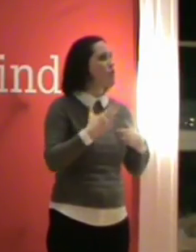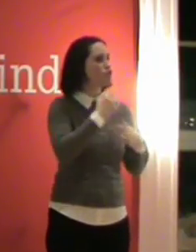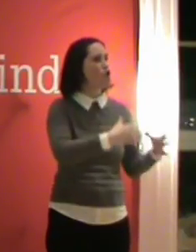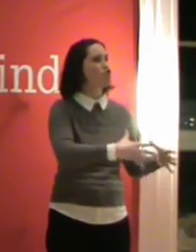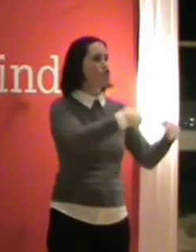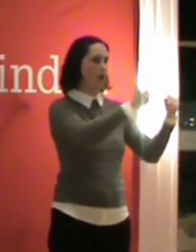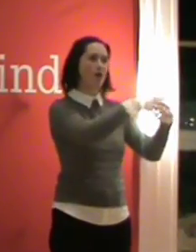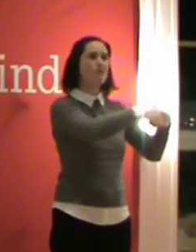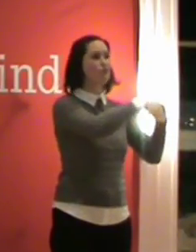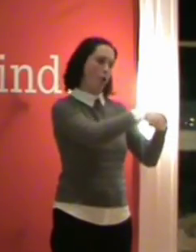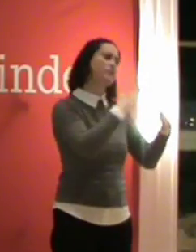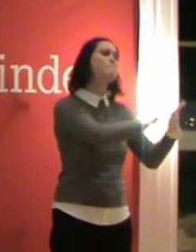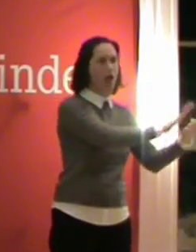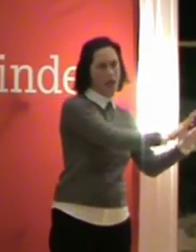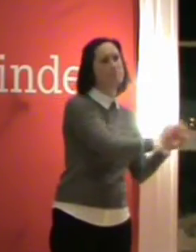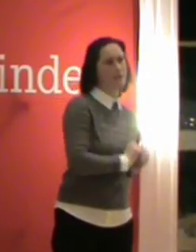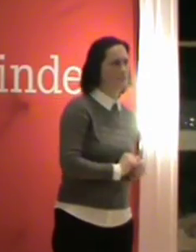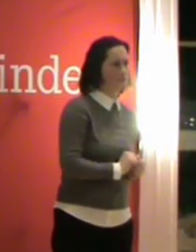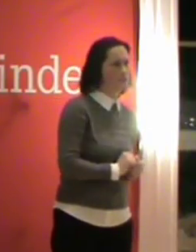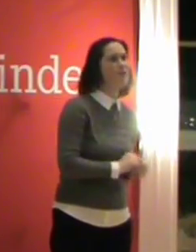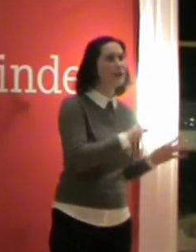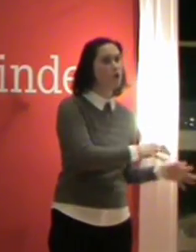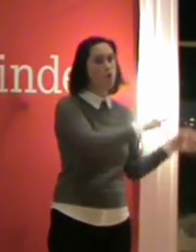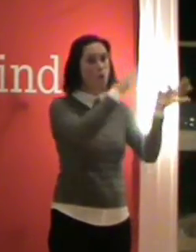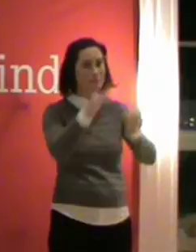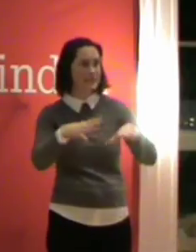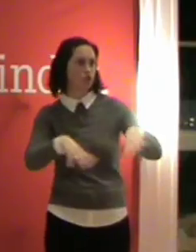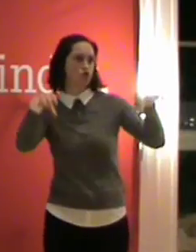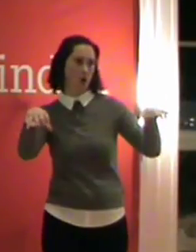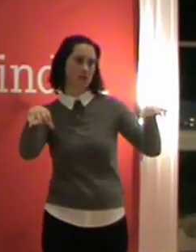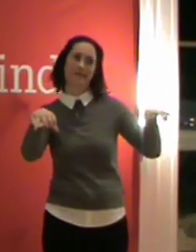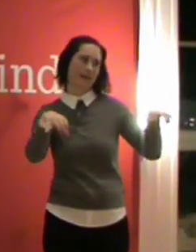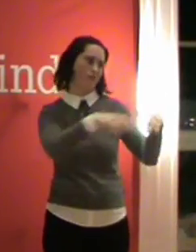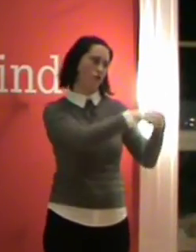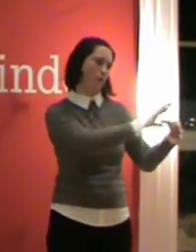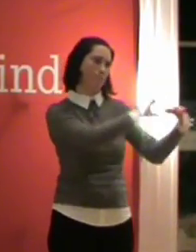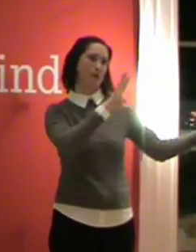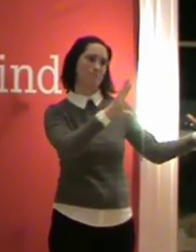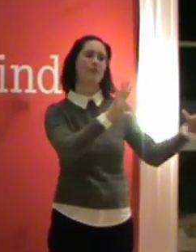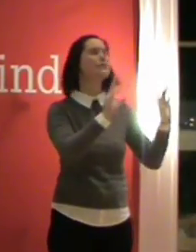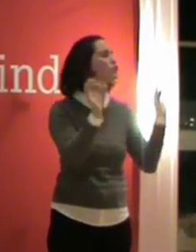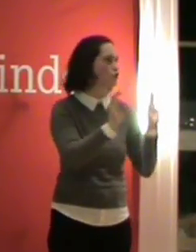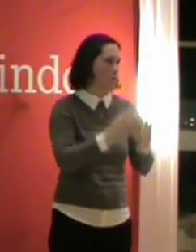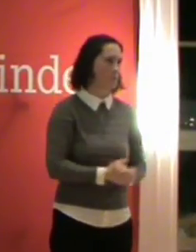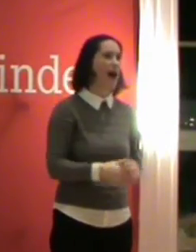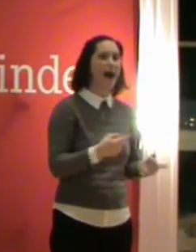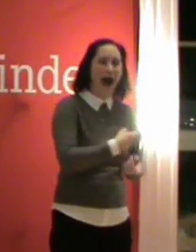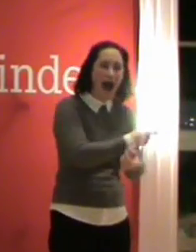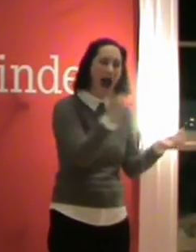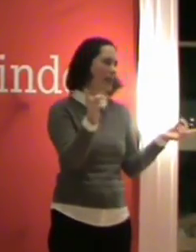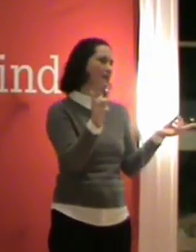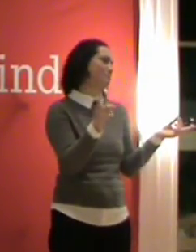Kölner Freundin nicht verlieren. Und das würde sie ja, wenn sie in das Schloss einziehen würde. Also insofern sind alle nicht so